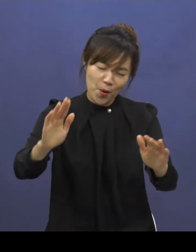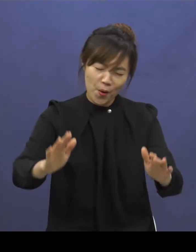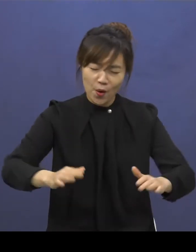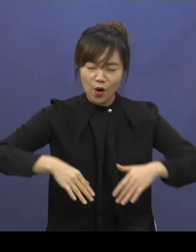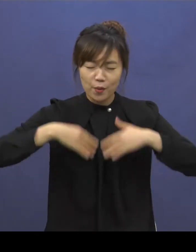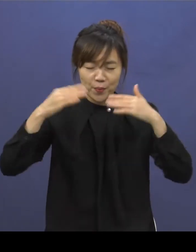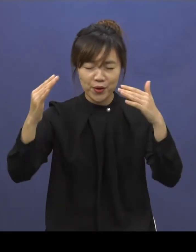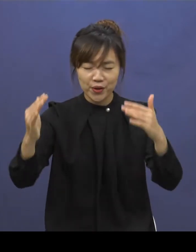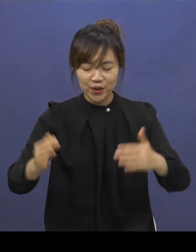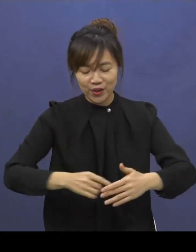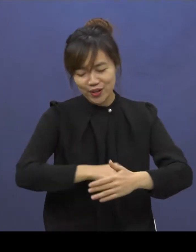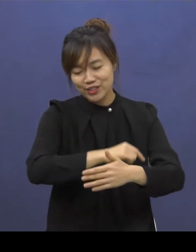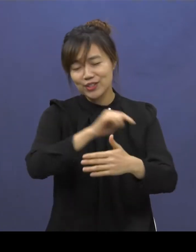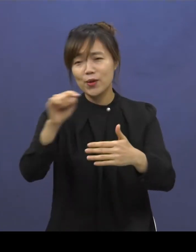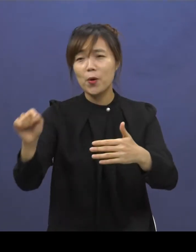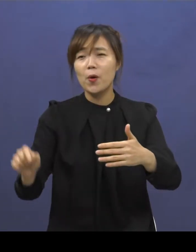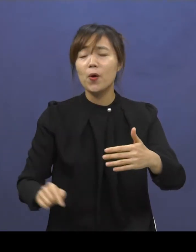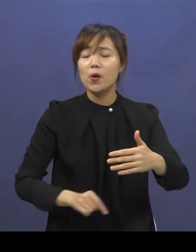폭풍